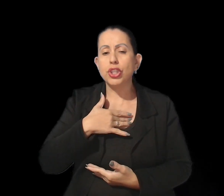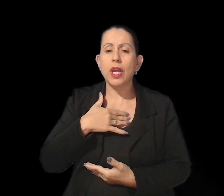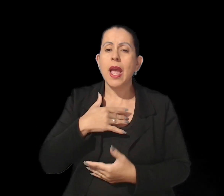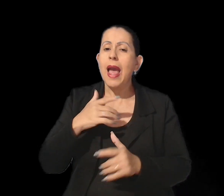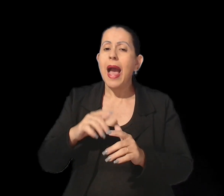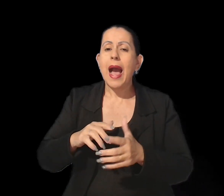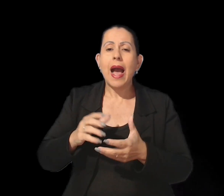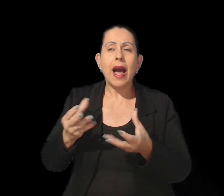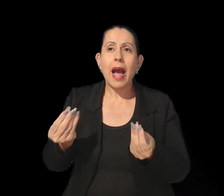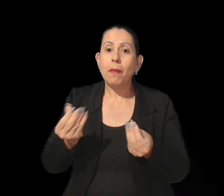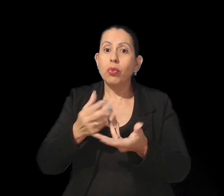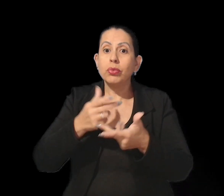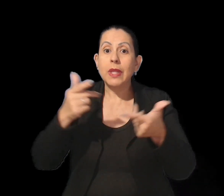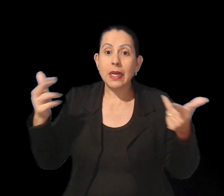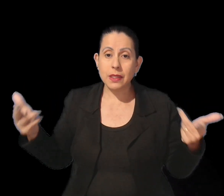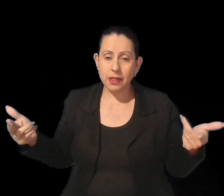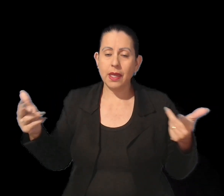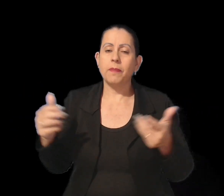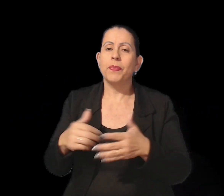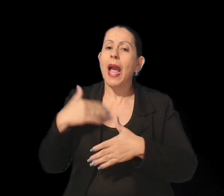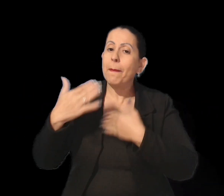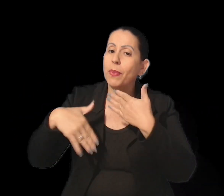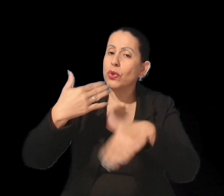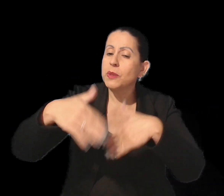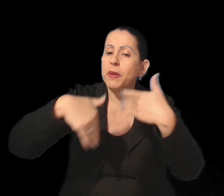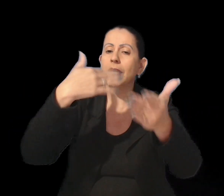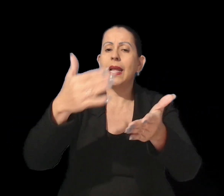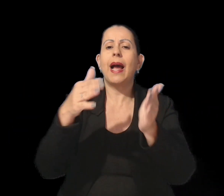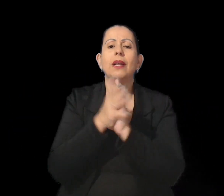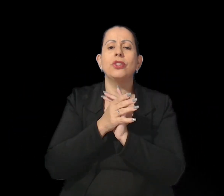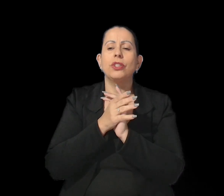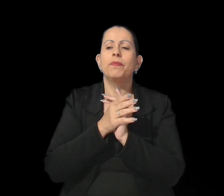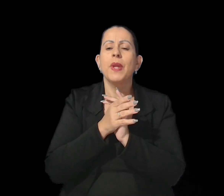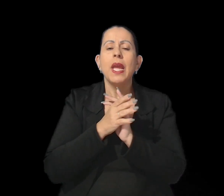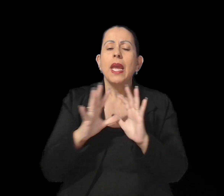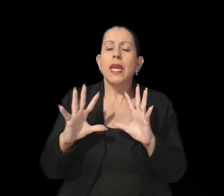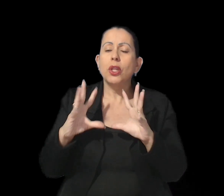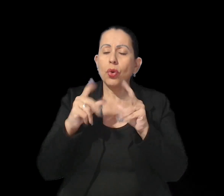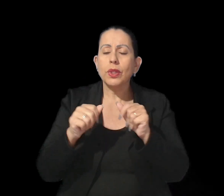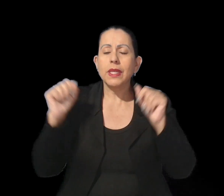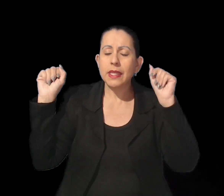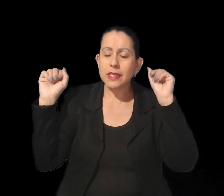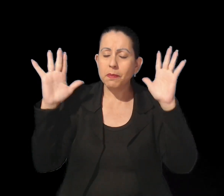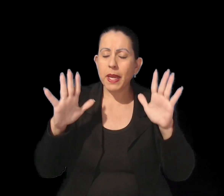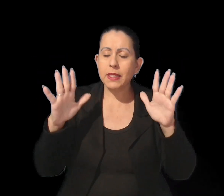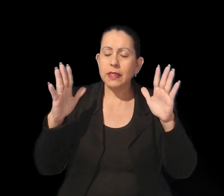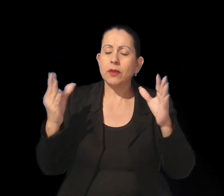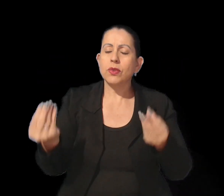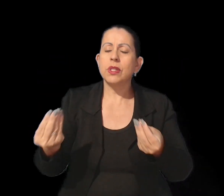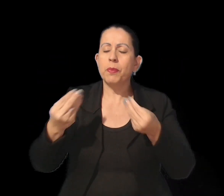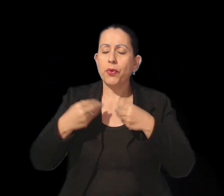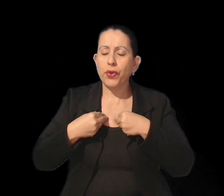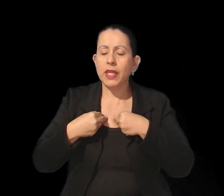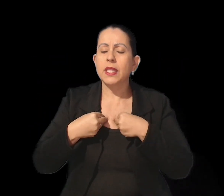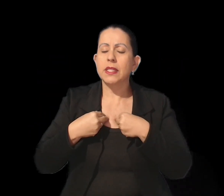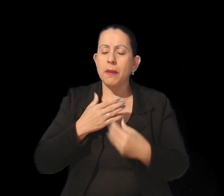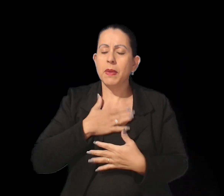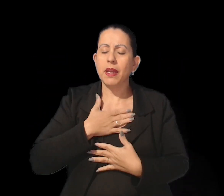saúde, a abundância, a prosperidade e todas as bênçãos proferidas na minha